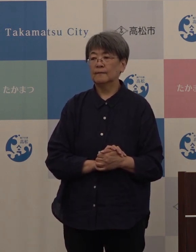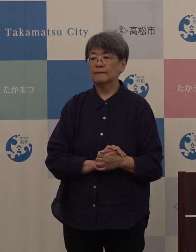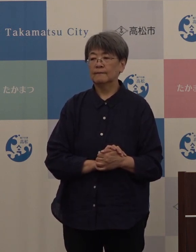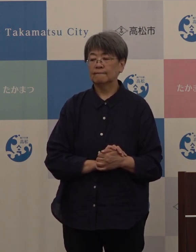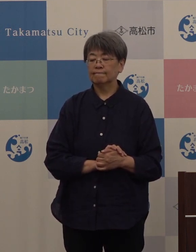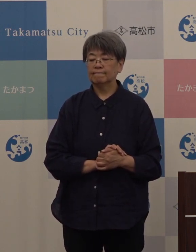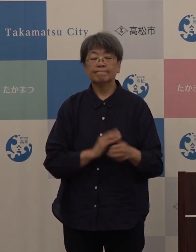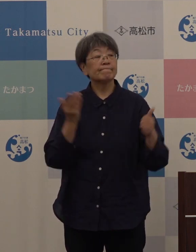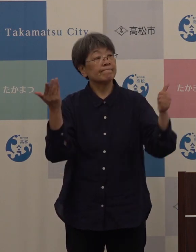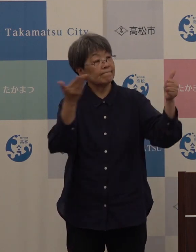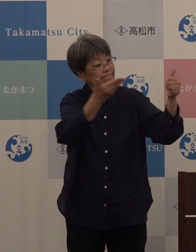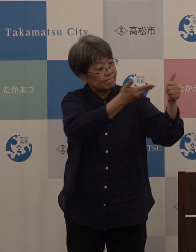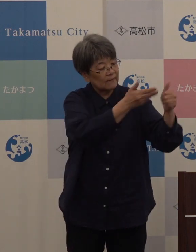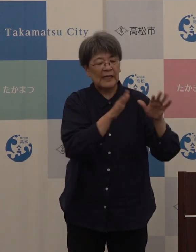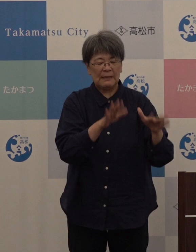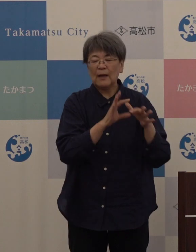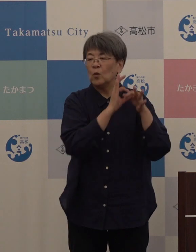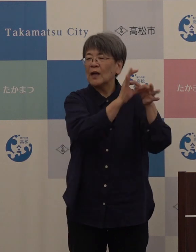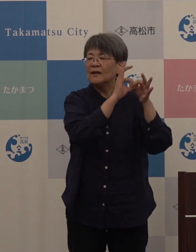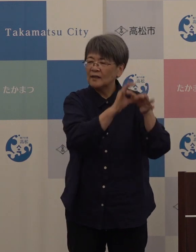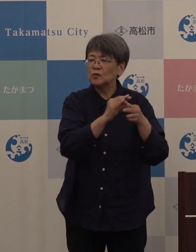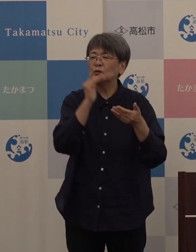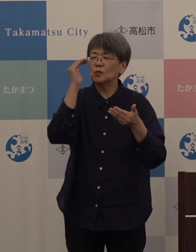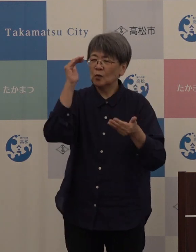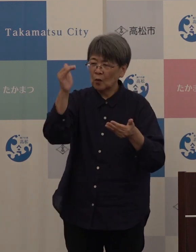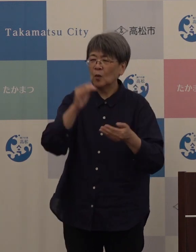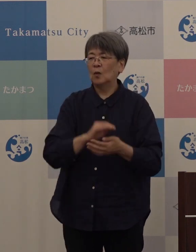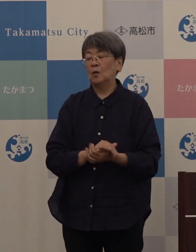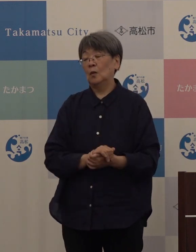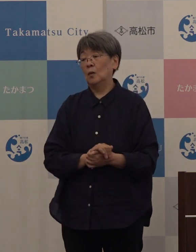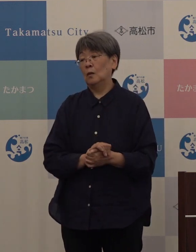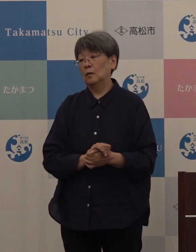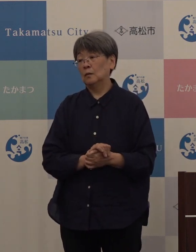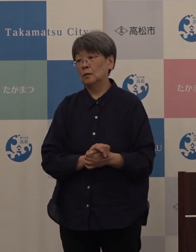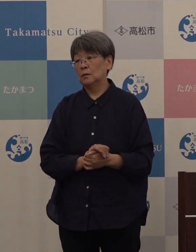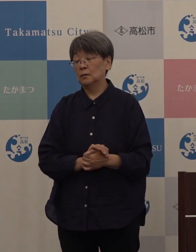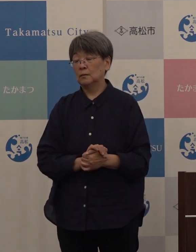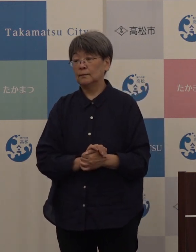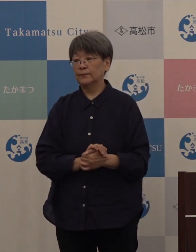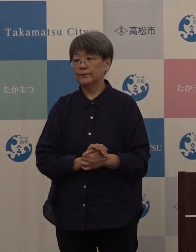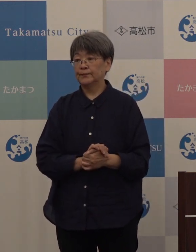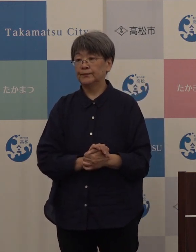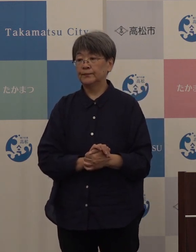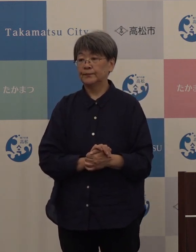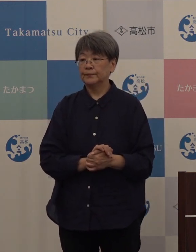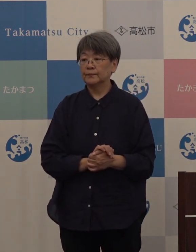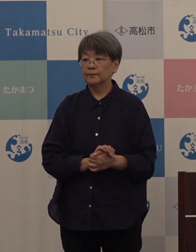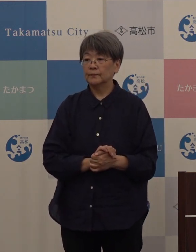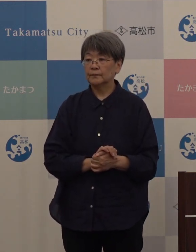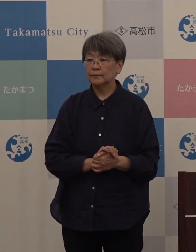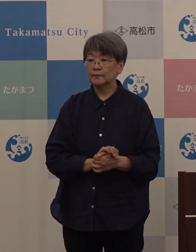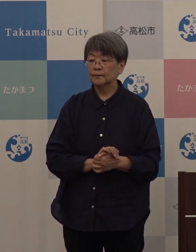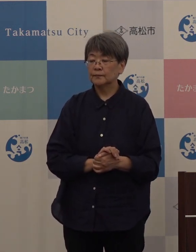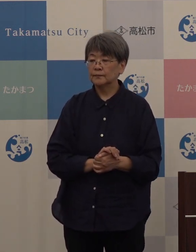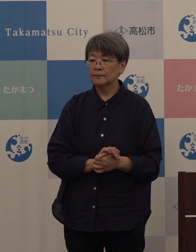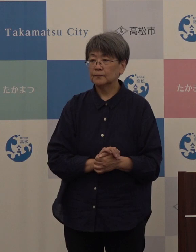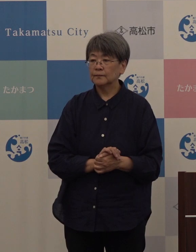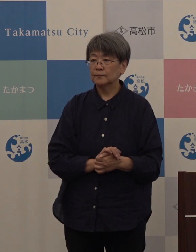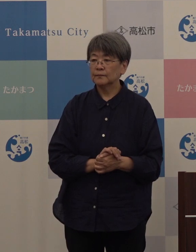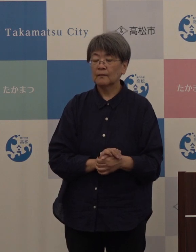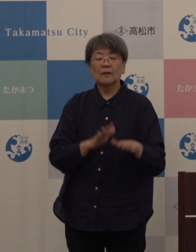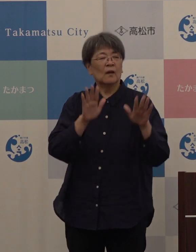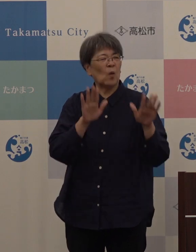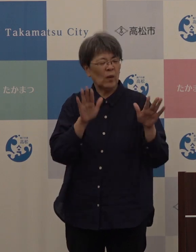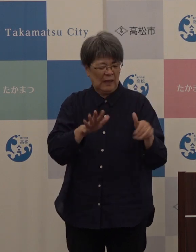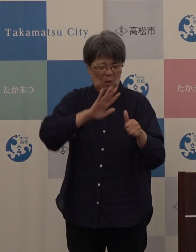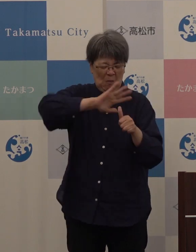NHK の内野です。すみません、今の質問に関連して、まあ、先ほど読売さんも、お伺いしたとは思うんですけれども、まあまあ、今回 の、まあ、パワハ